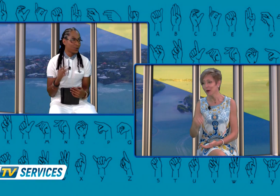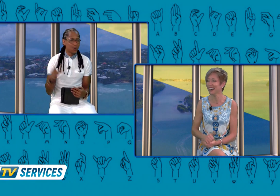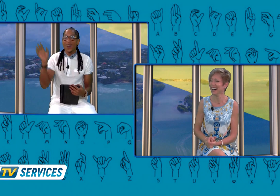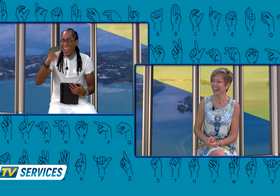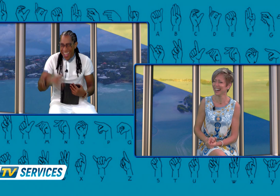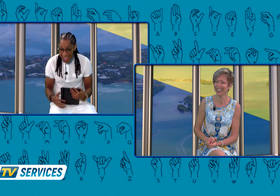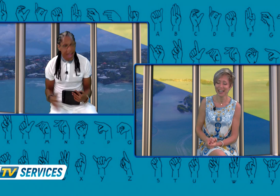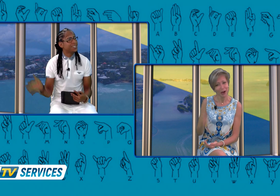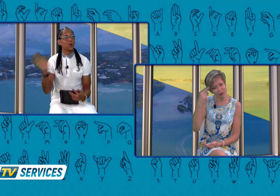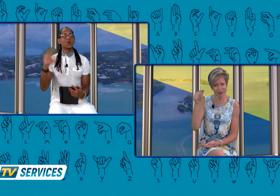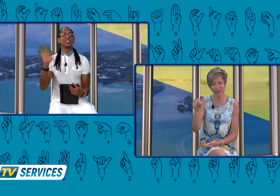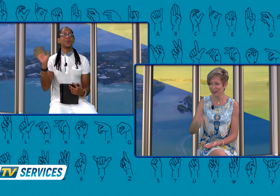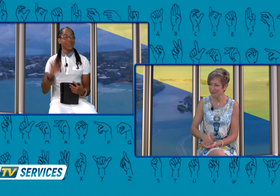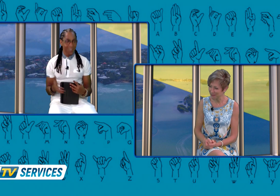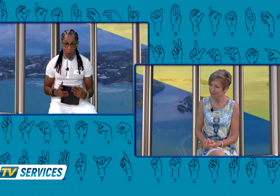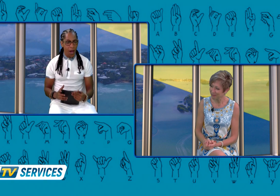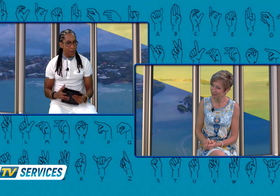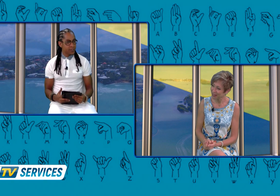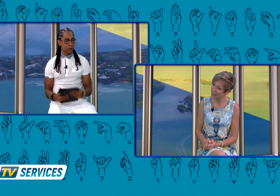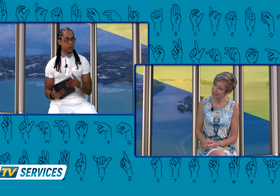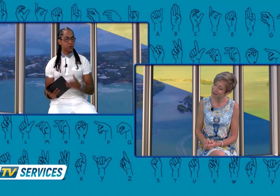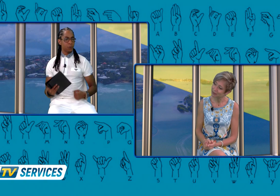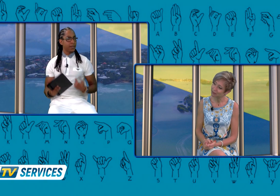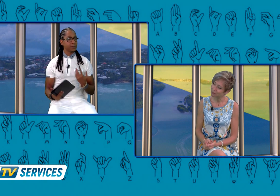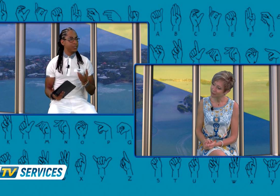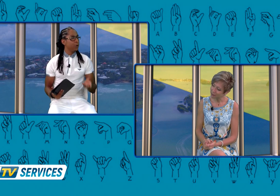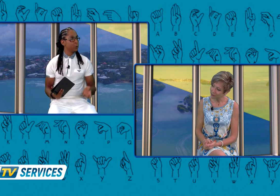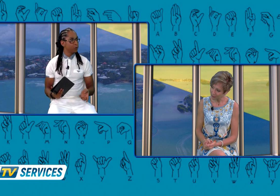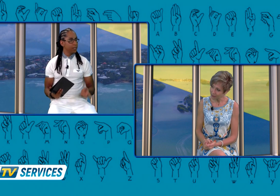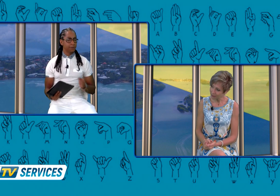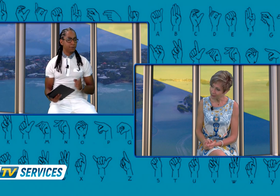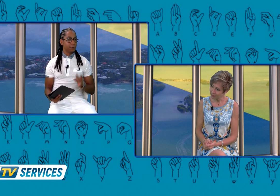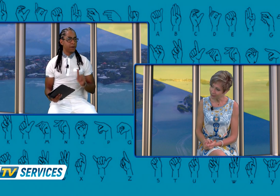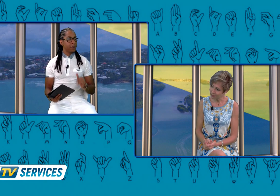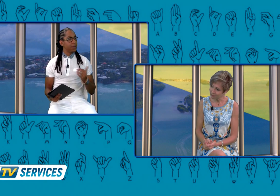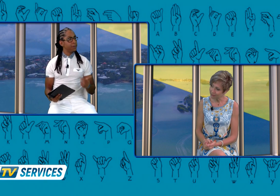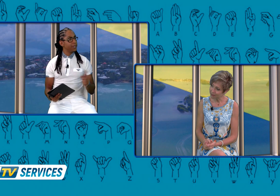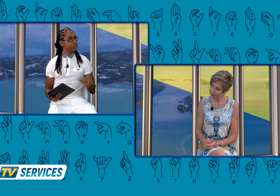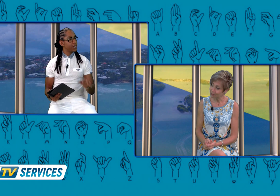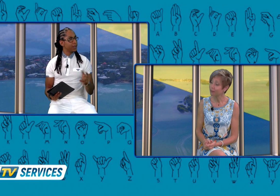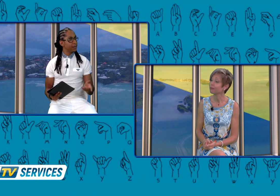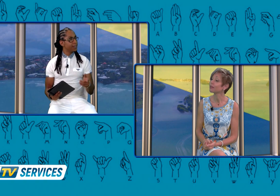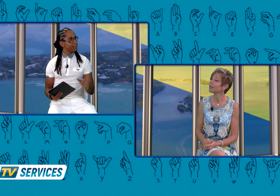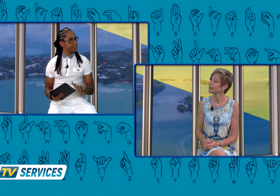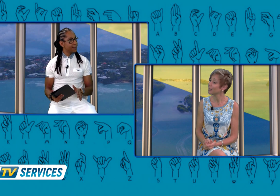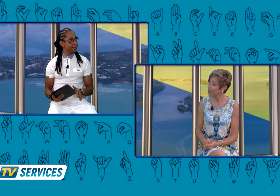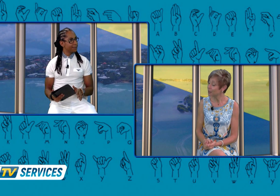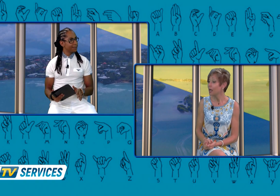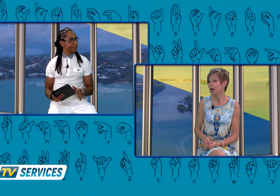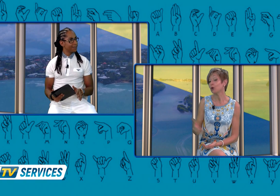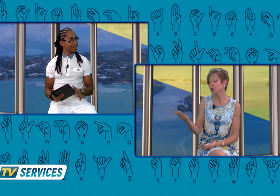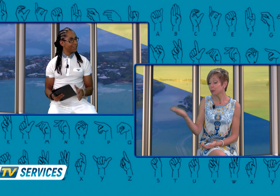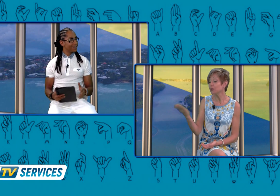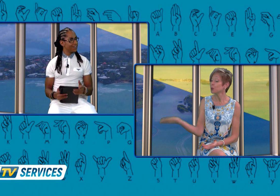Coucou ! Ah, c coucou aussi ! On rappelle aussi que lorsqu'on veut, par exemple, dire un nom, il faut vraiment épliquer chaque lettre, c'est ça ?